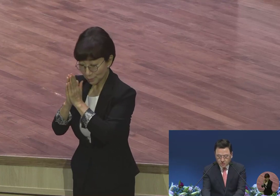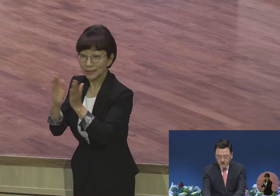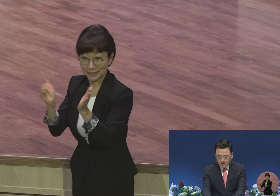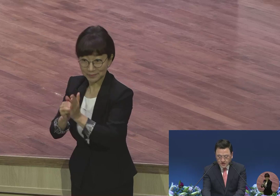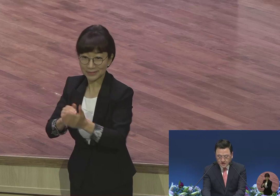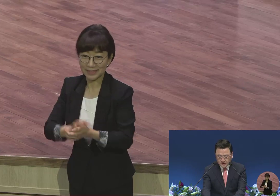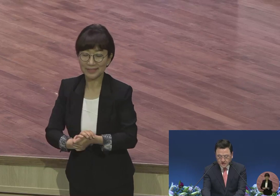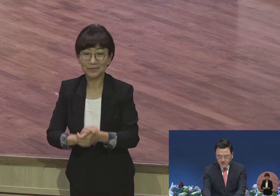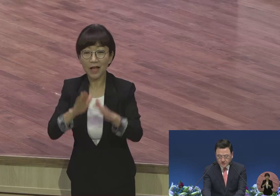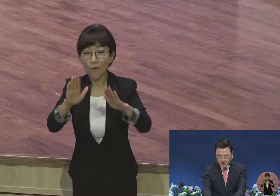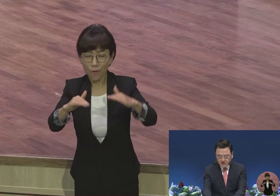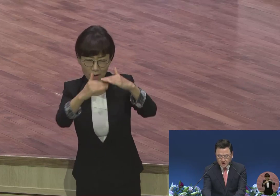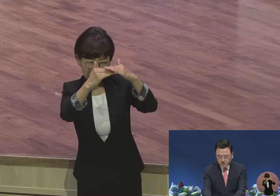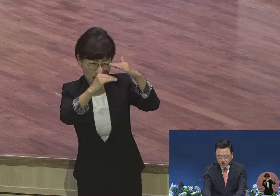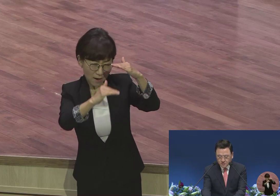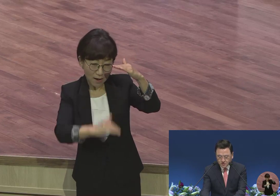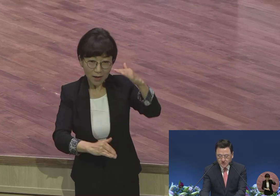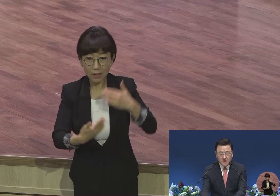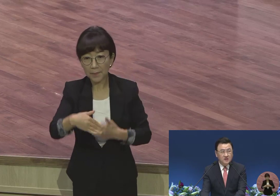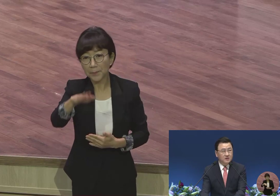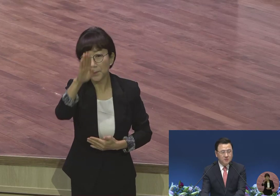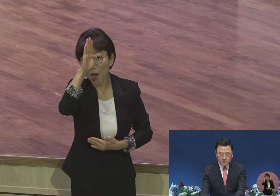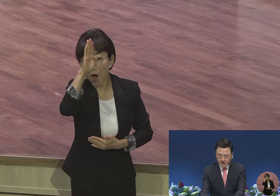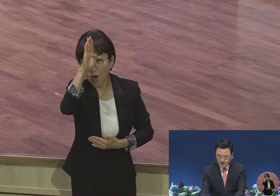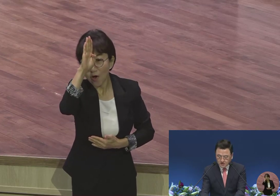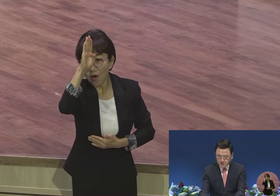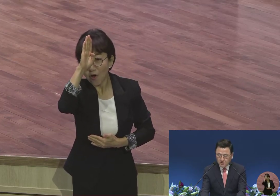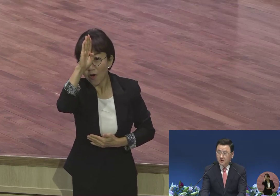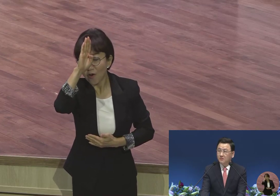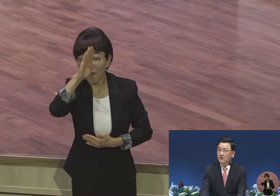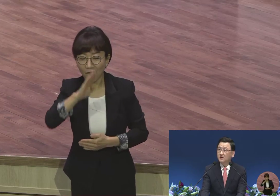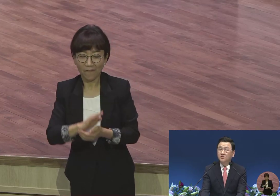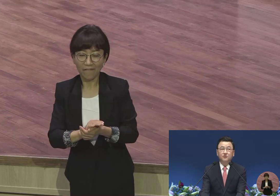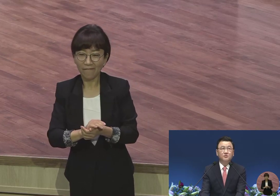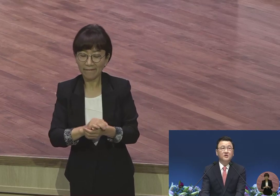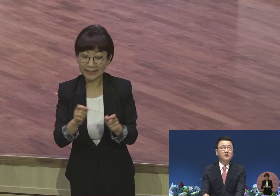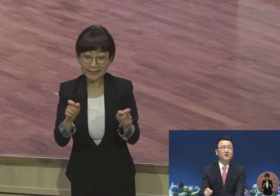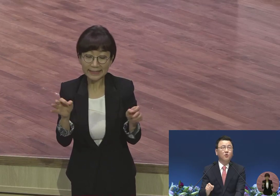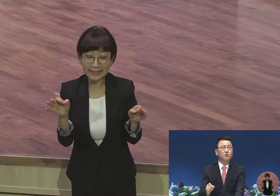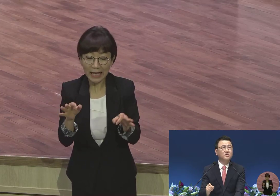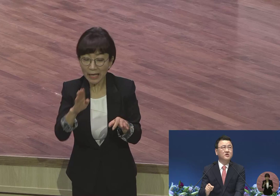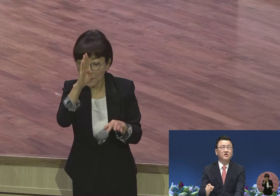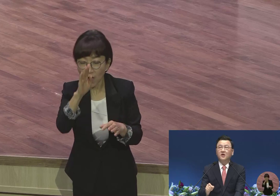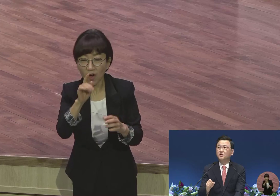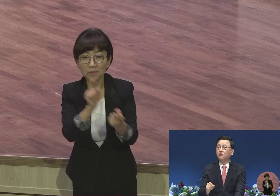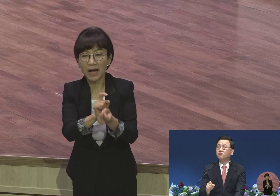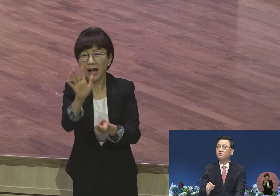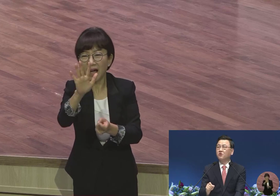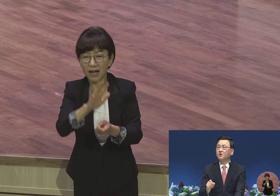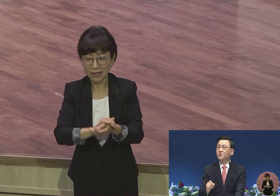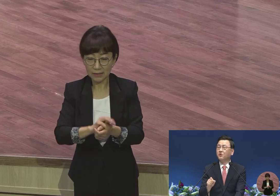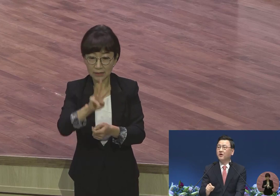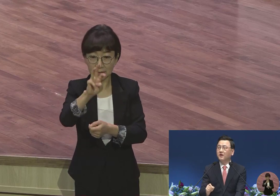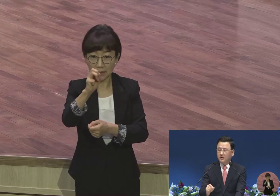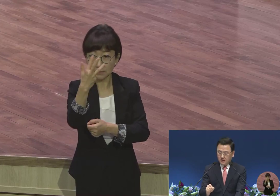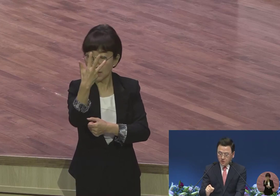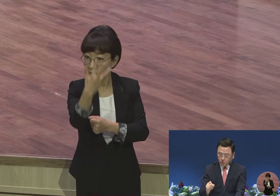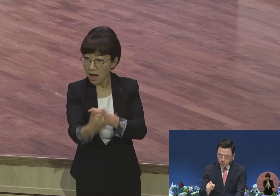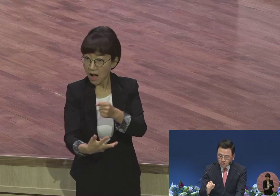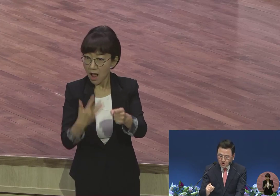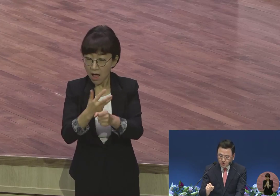오늘 본문에 나와 있는 이 병자는 단순한 병자가 아니라 38년 된 병자입니다. 예수님이 이 땅에 오시기 전부터 이